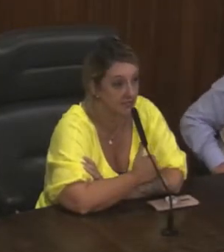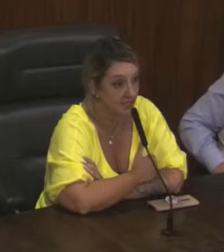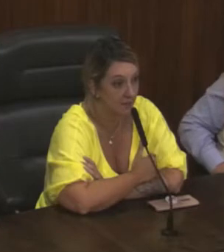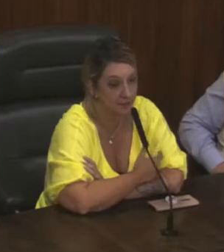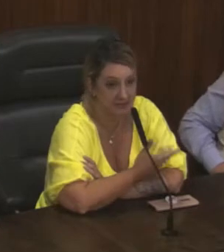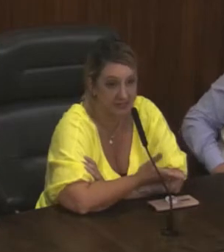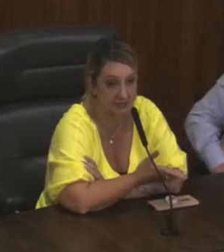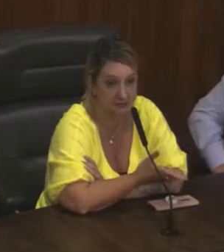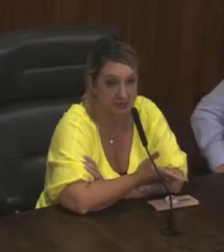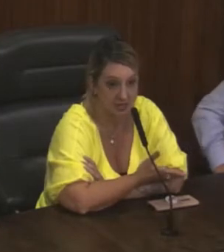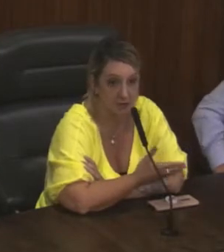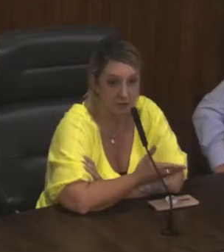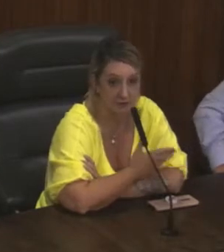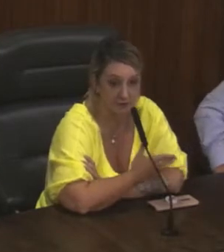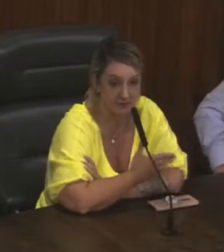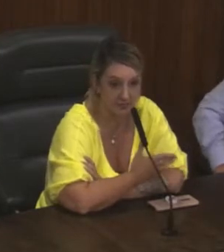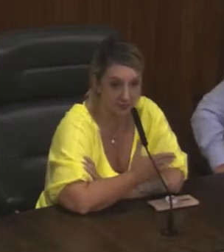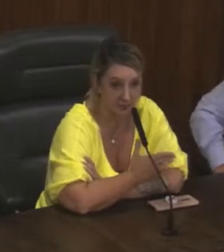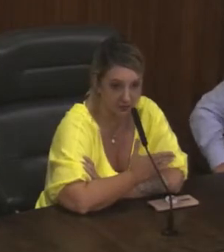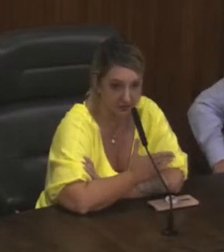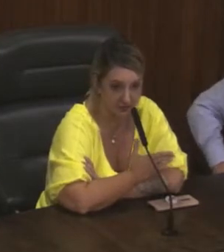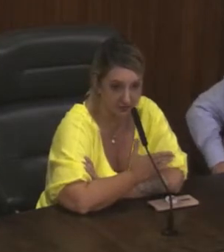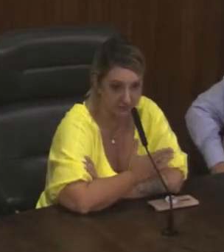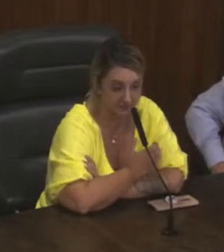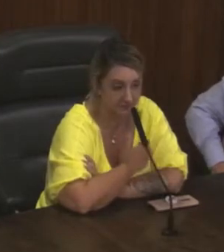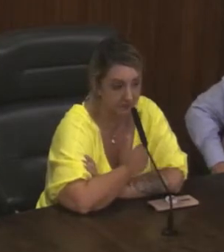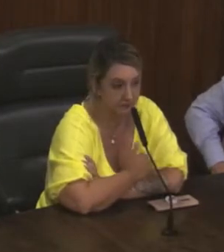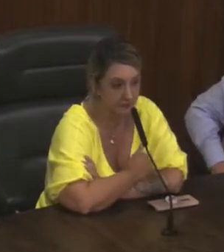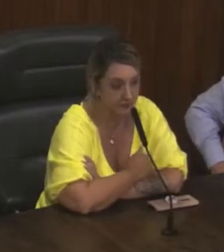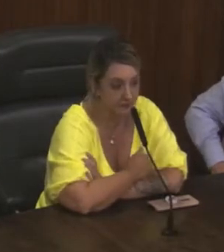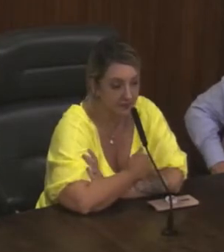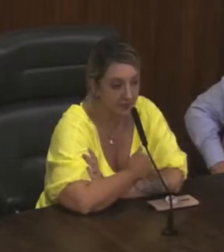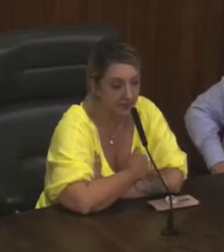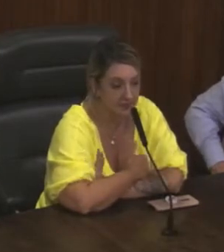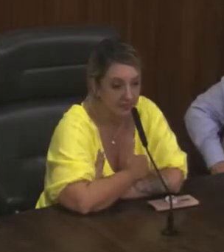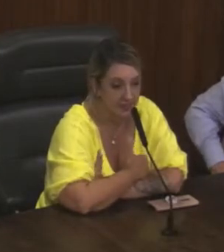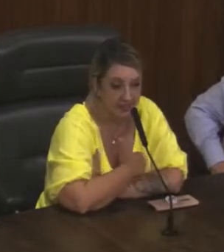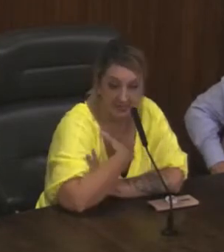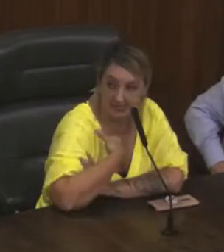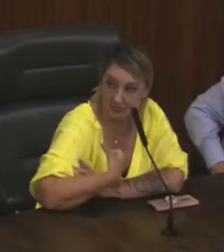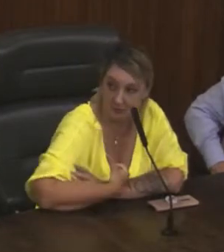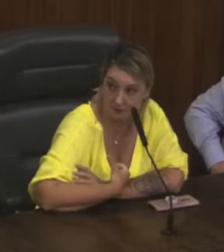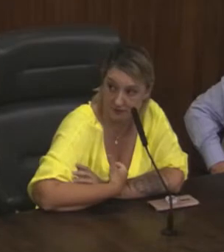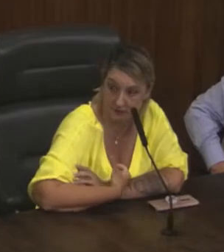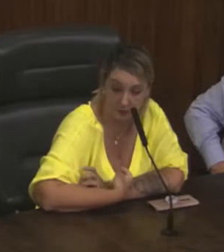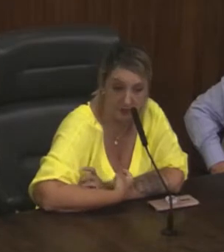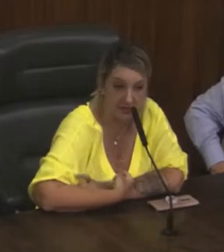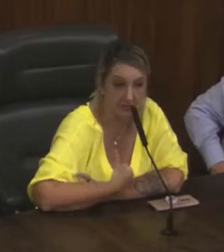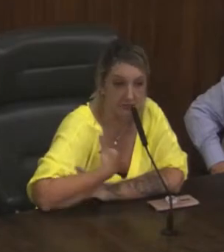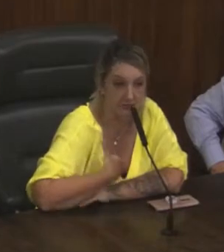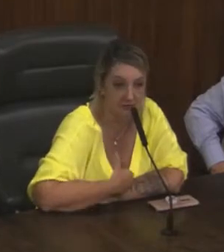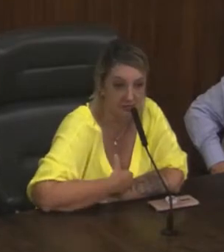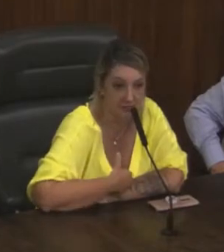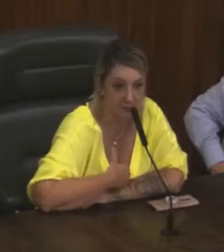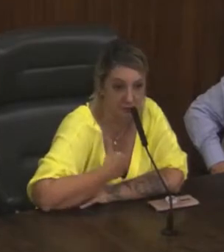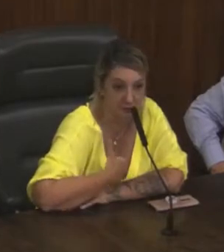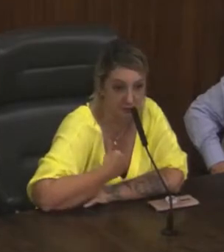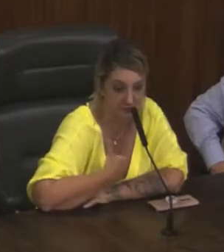acaba perdendo alguma informação importante. Tá? Esse é o professor Roberto, ele é meu apoio na sala